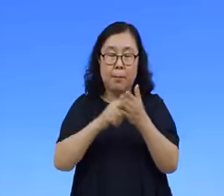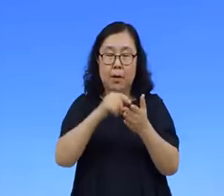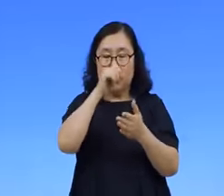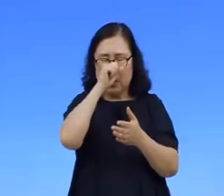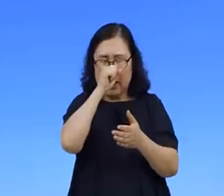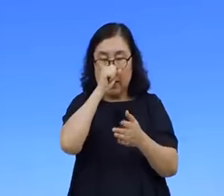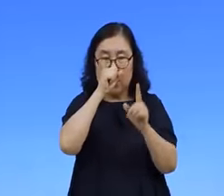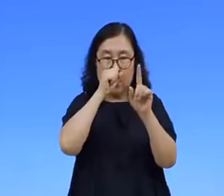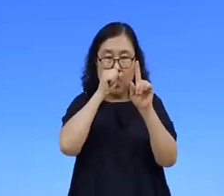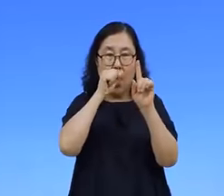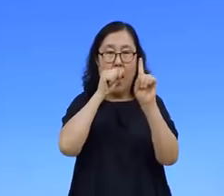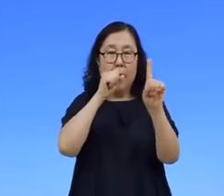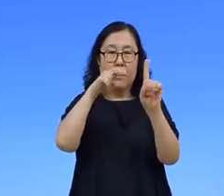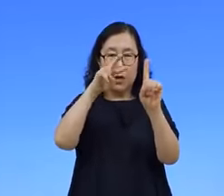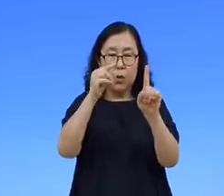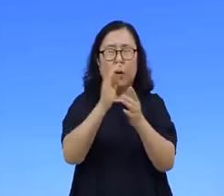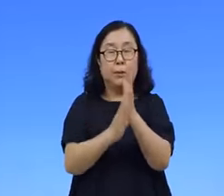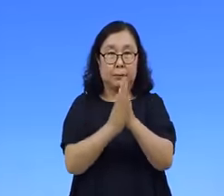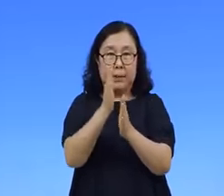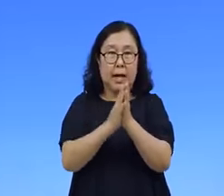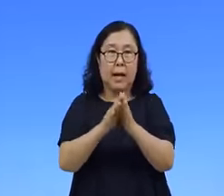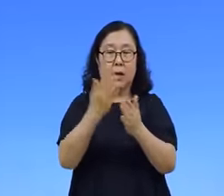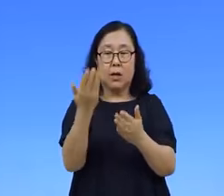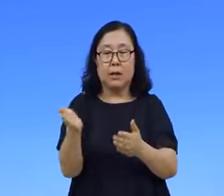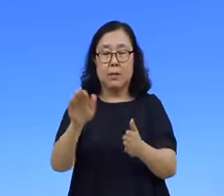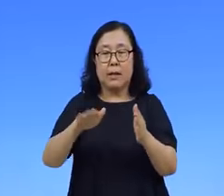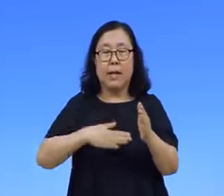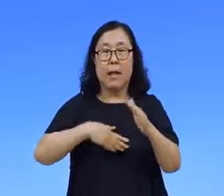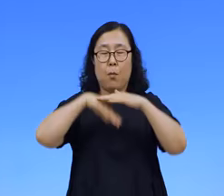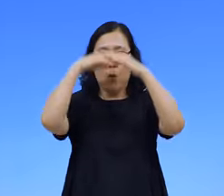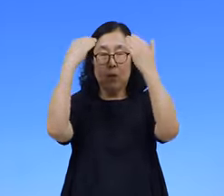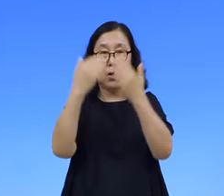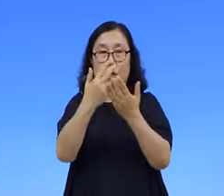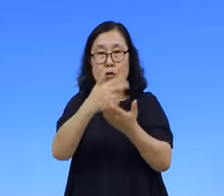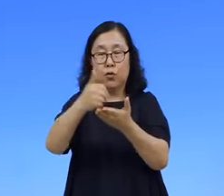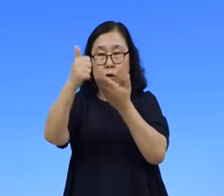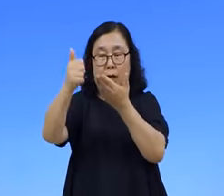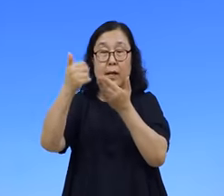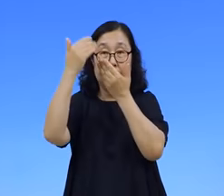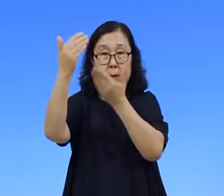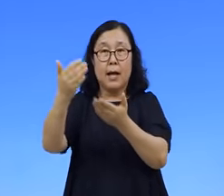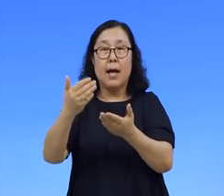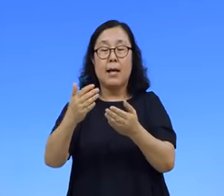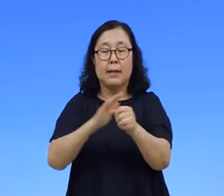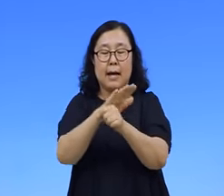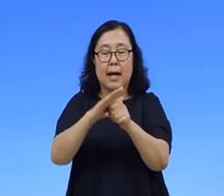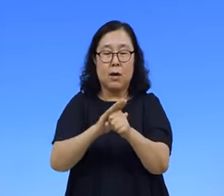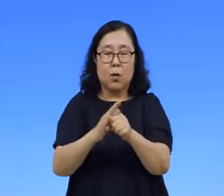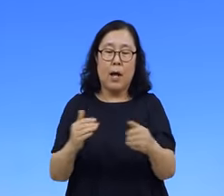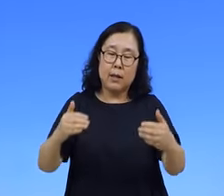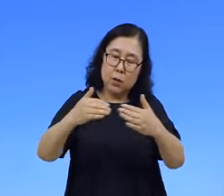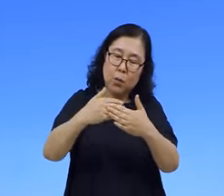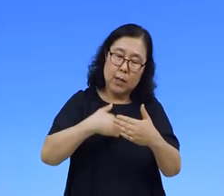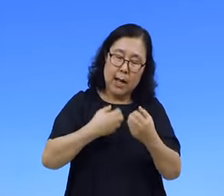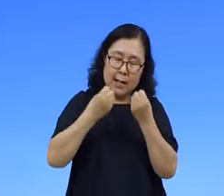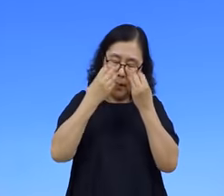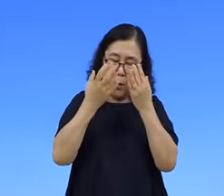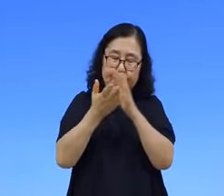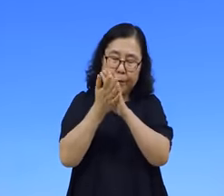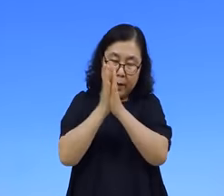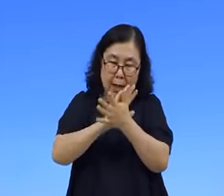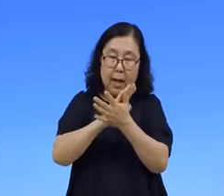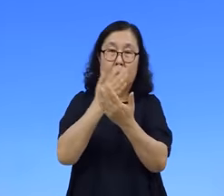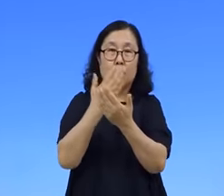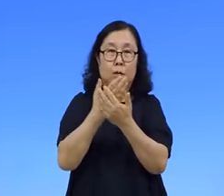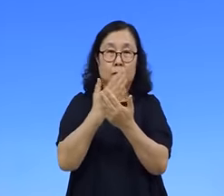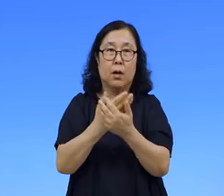없습니다. 그러나 내 모든 것 주께 드립니다. 사랑으로 안으시고 날 새롭게 하소서. 그 다음에